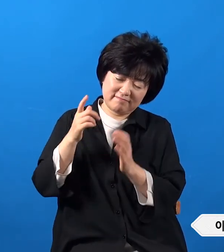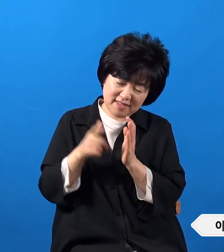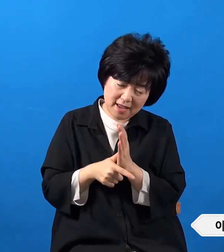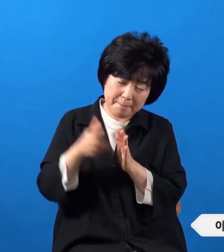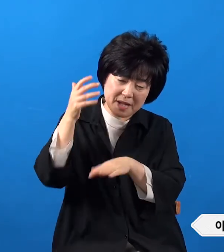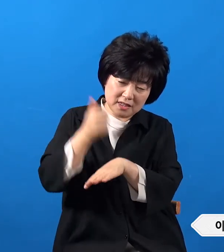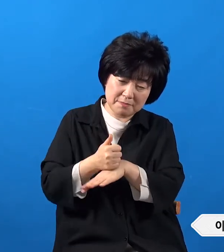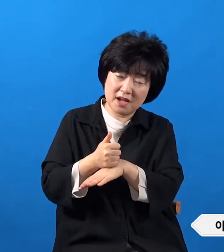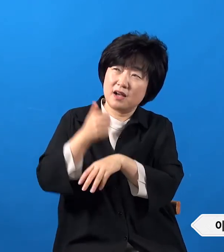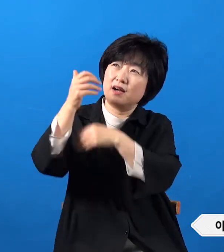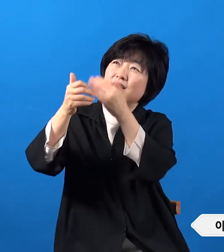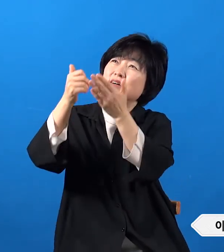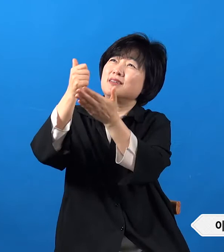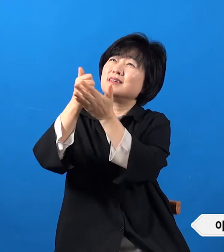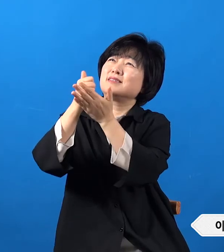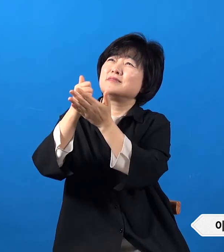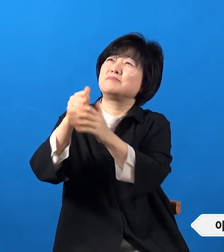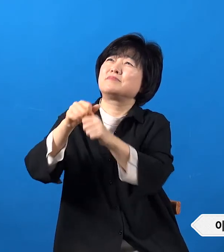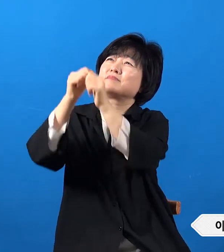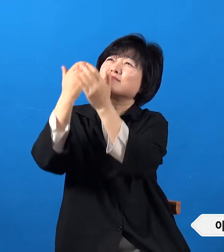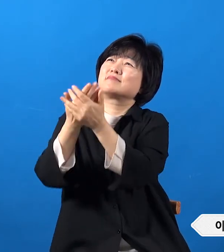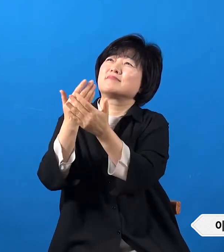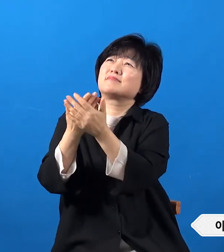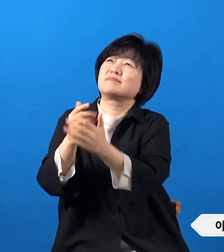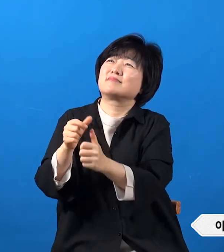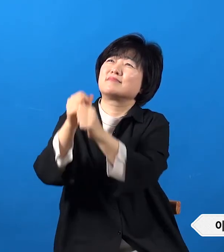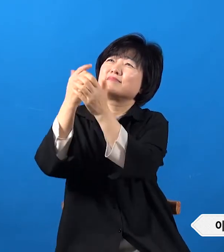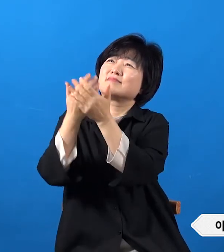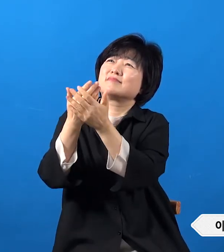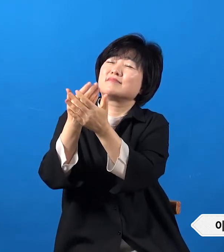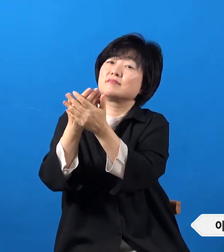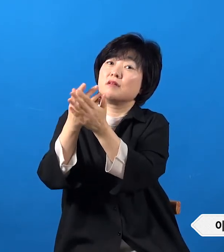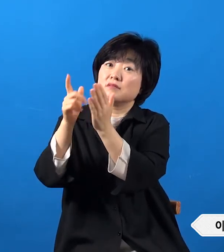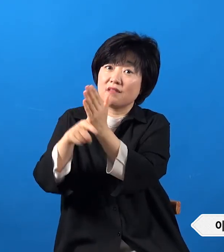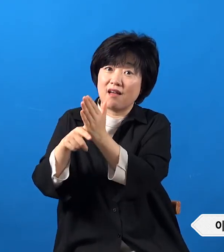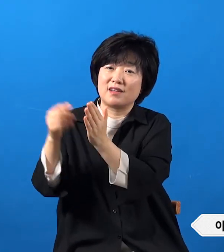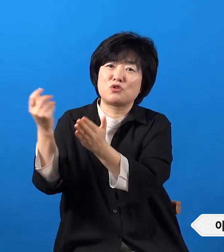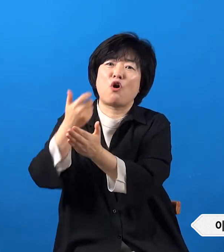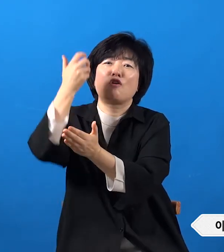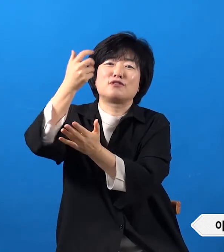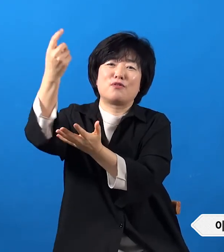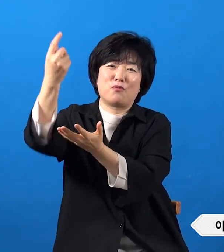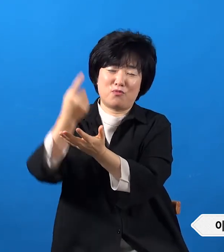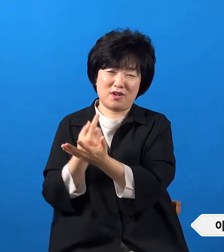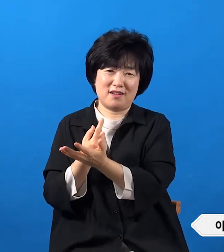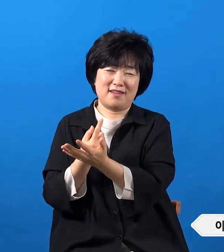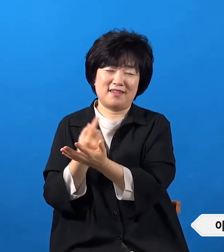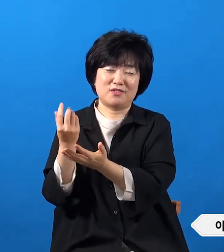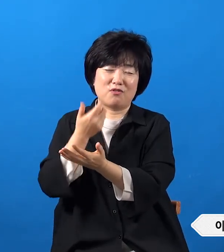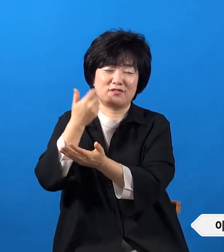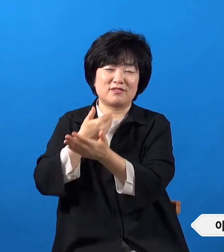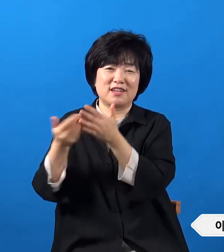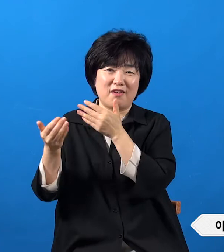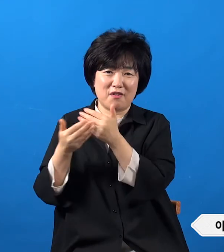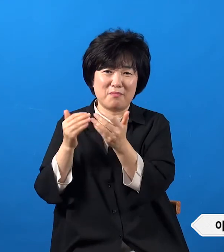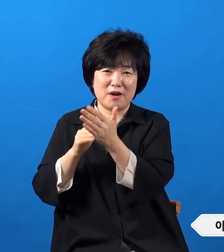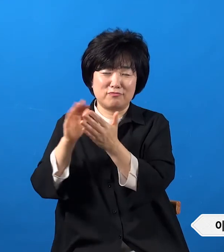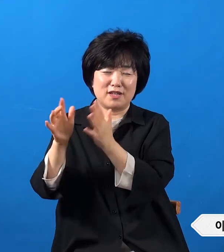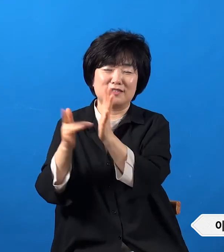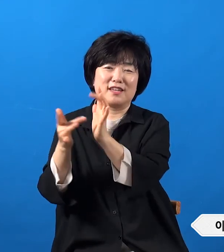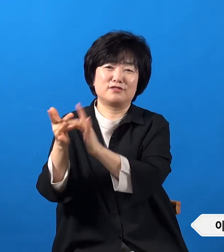앞에 부르짖습니다. 날 좀 살려달라고. 그때 성령이 임하시고 그가 마침내 성령을 체험하고